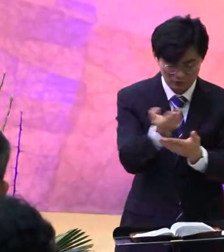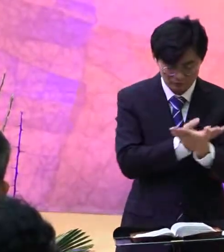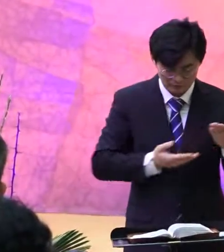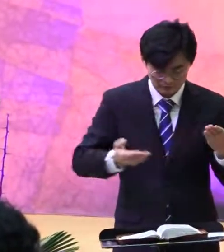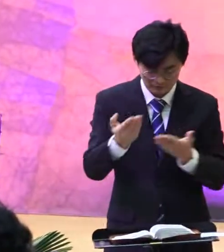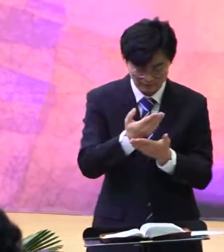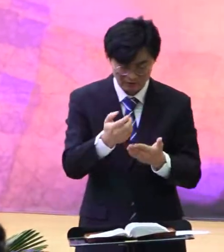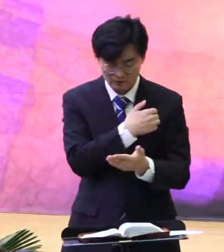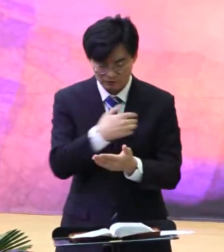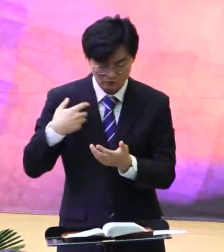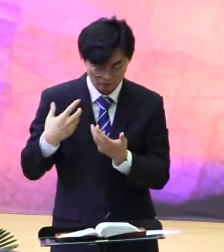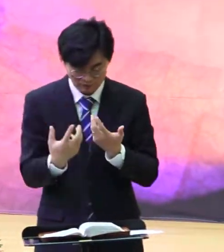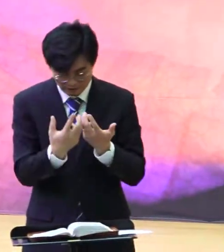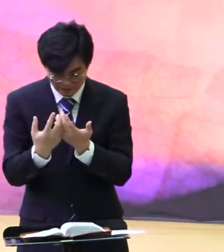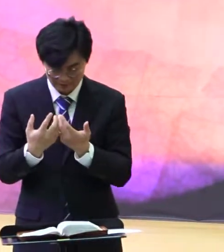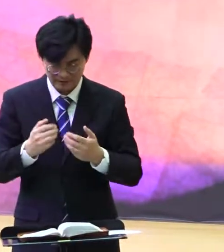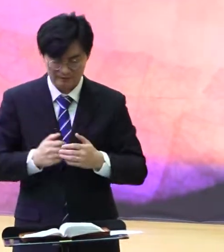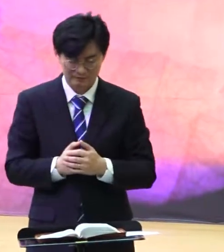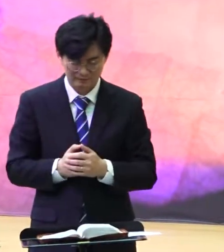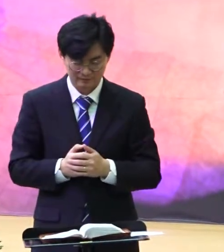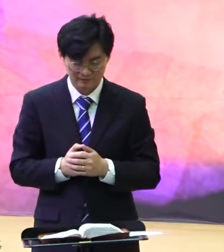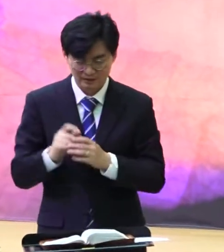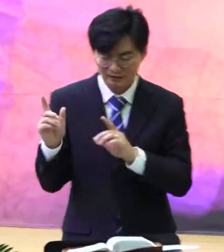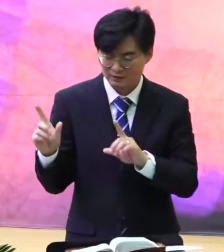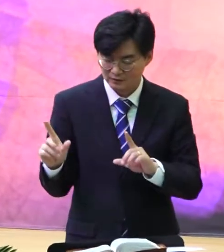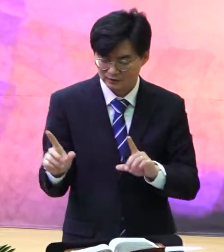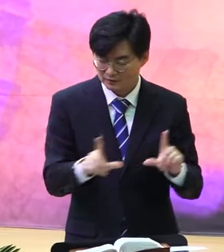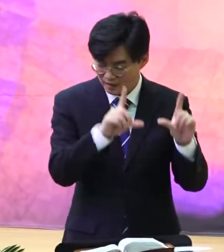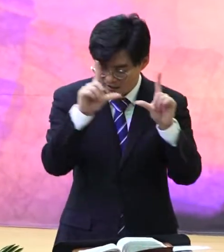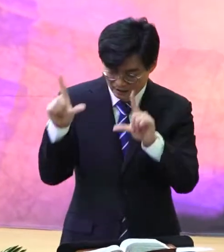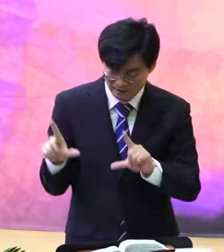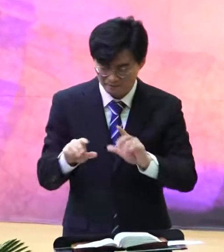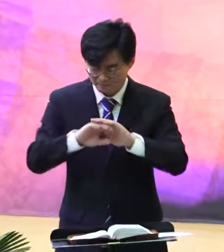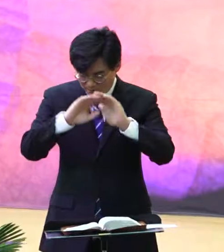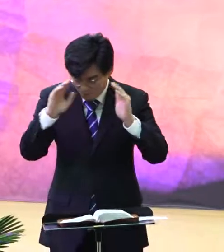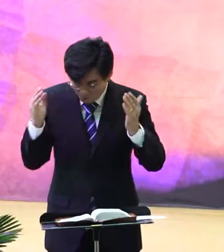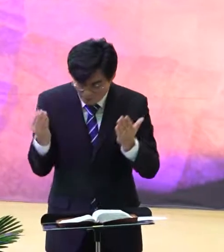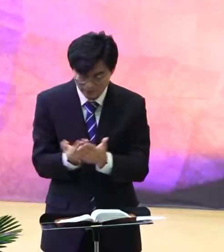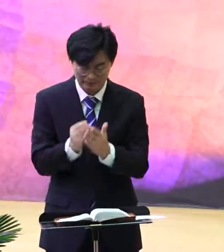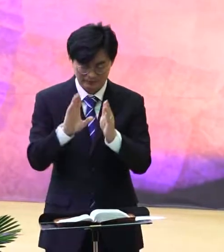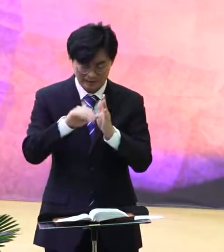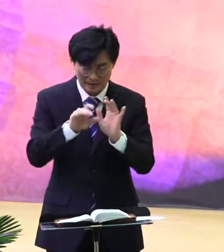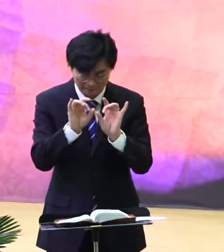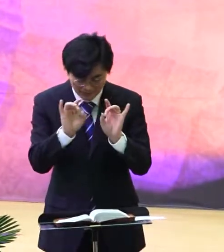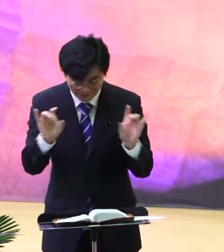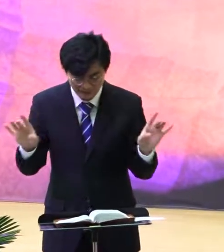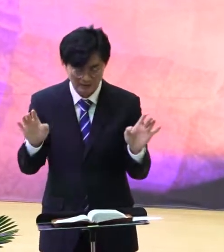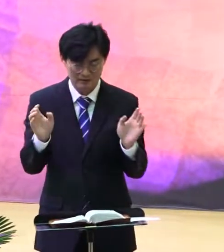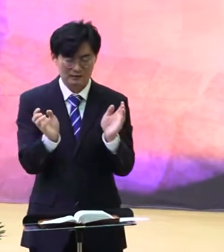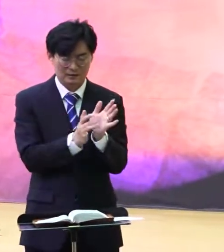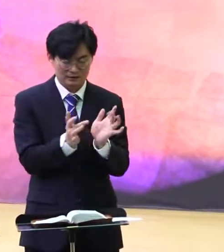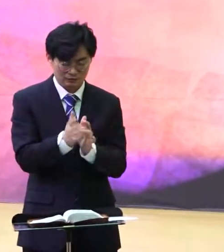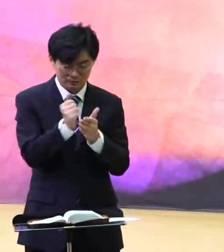교통하심과 충만하심이 삶의 모든 순간에 예수님의 십자가를